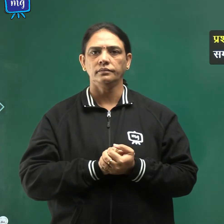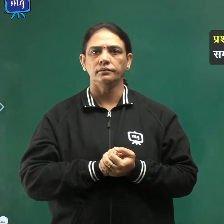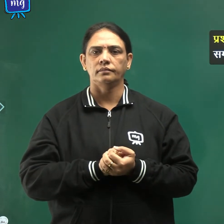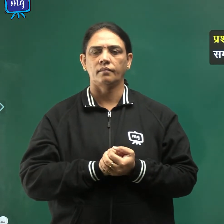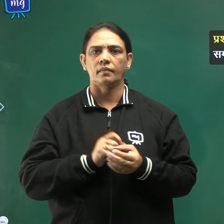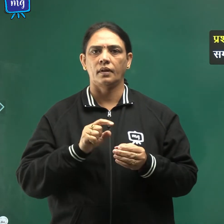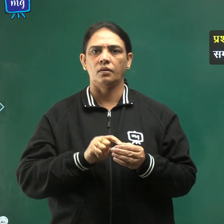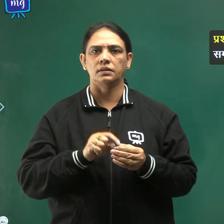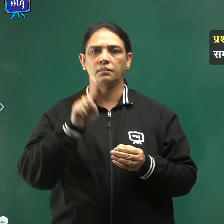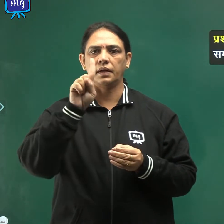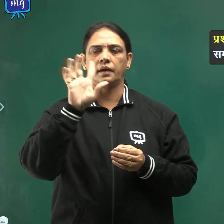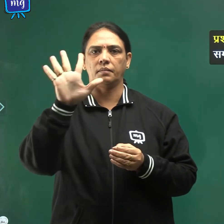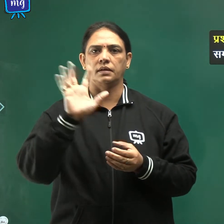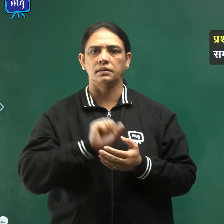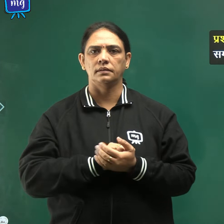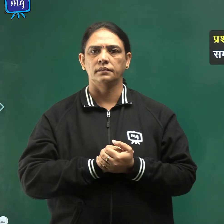प्रश्न नंबर 15,